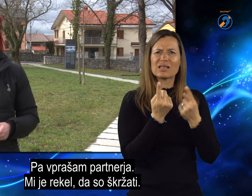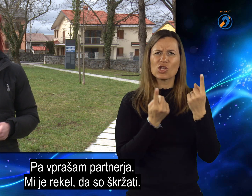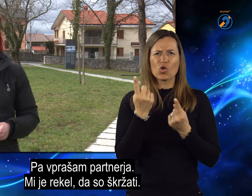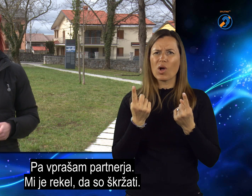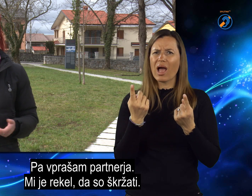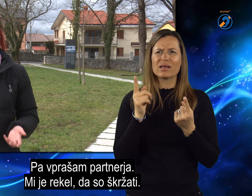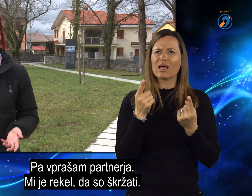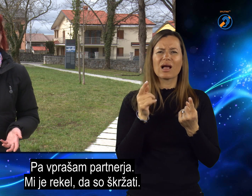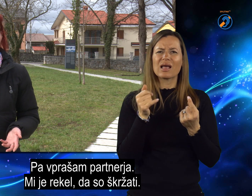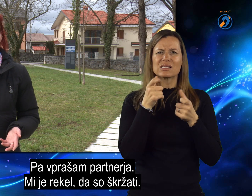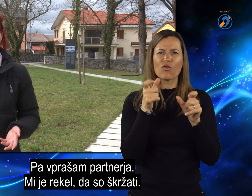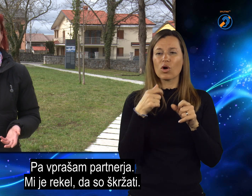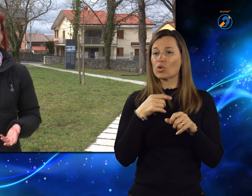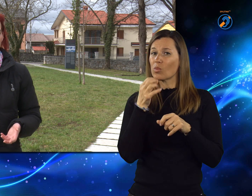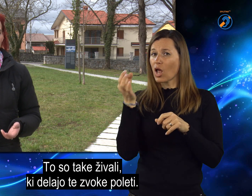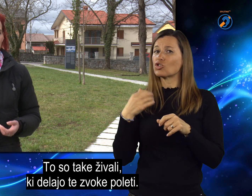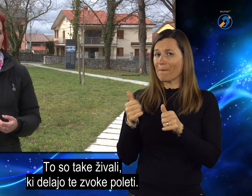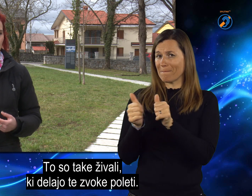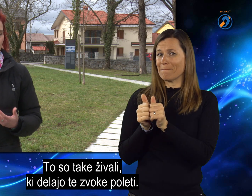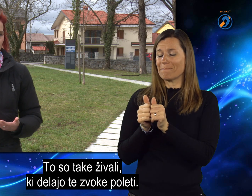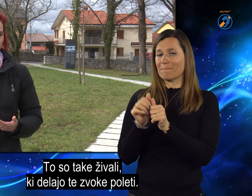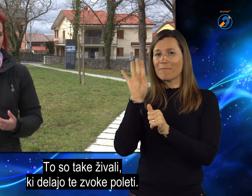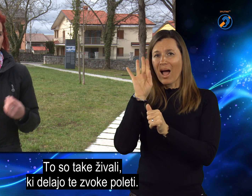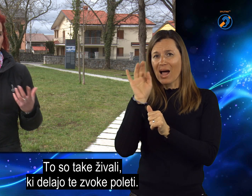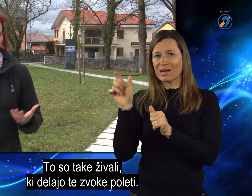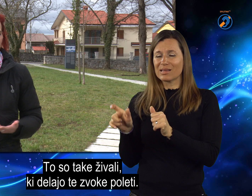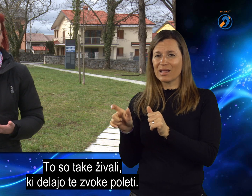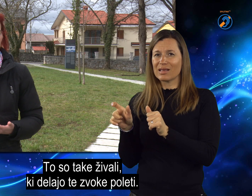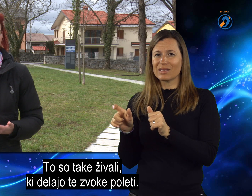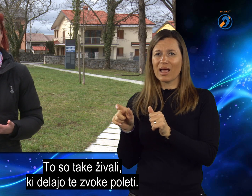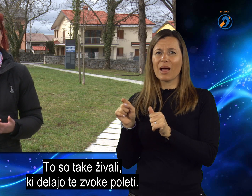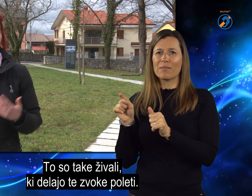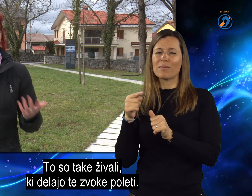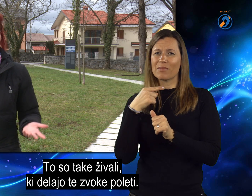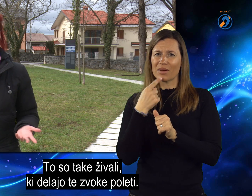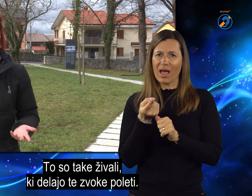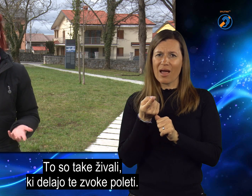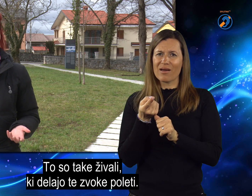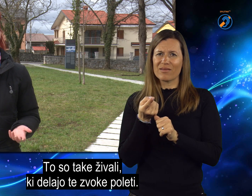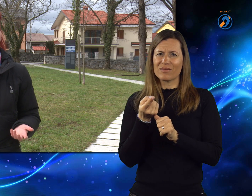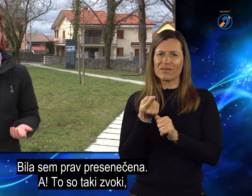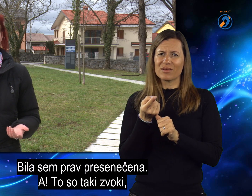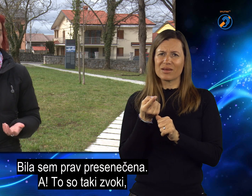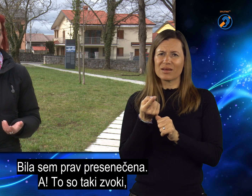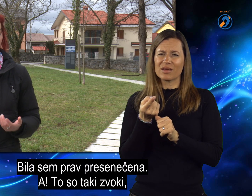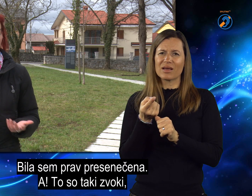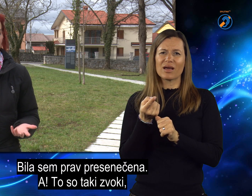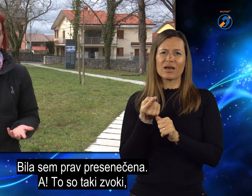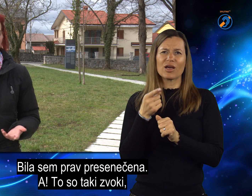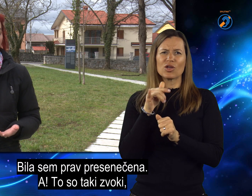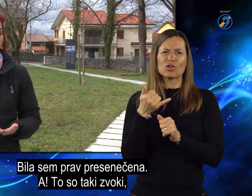da so skrčati. To so taki svarki, spišijo te svake še spoleti. Jaz pa